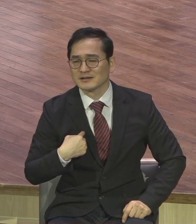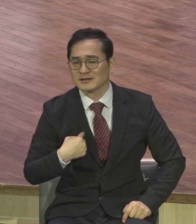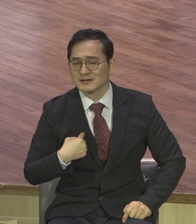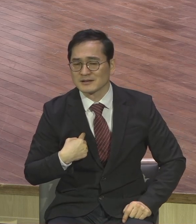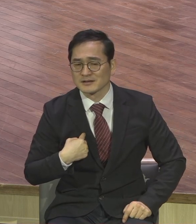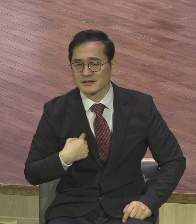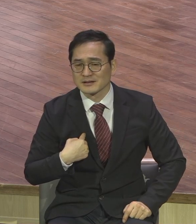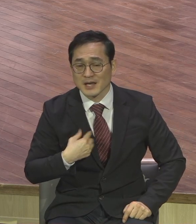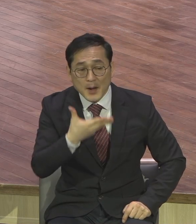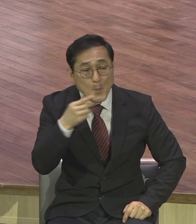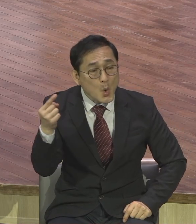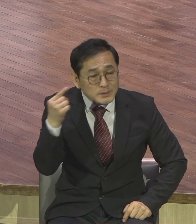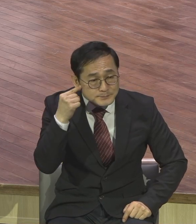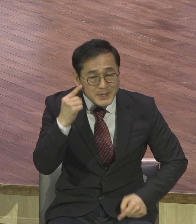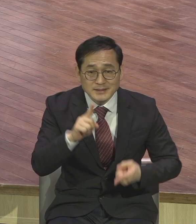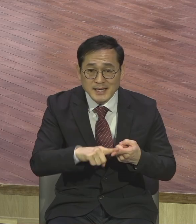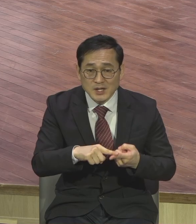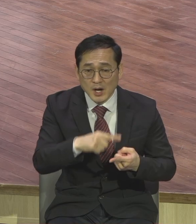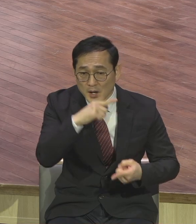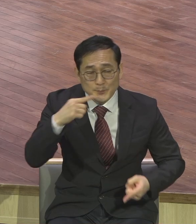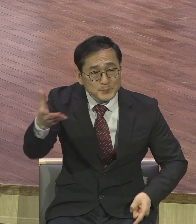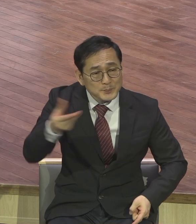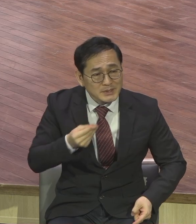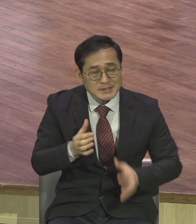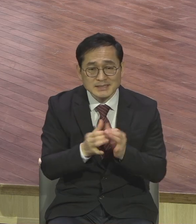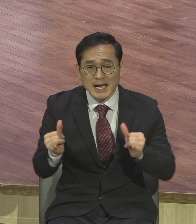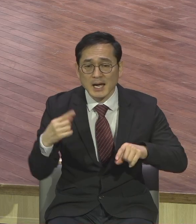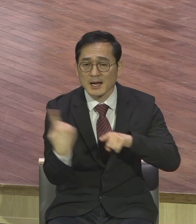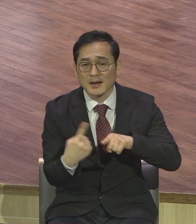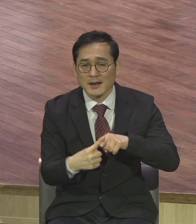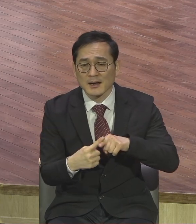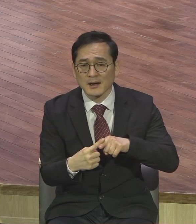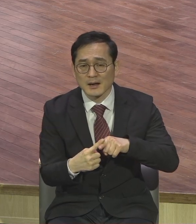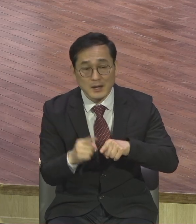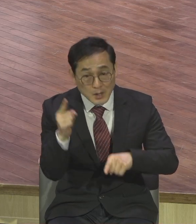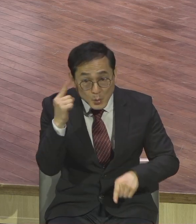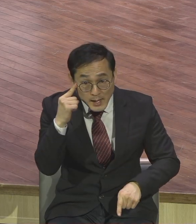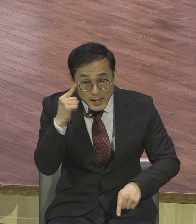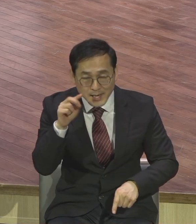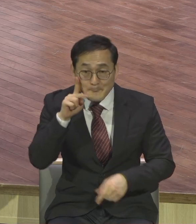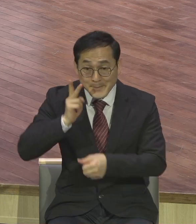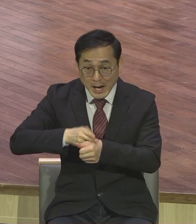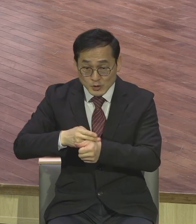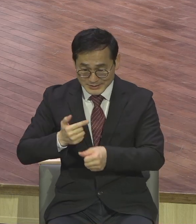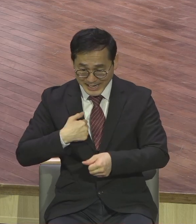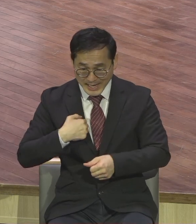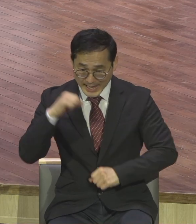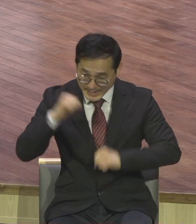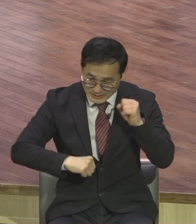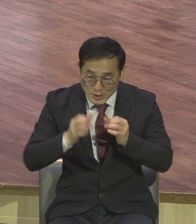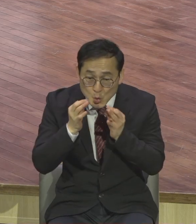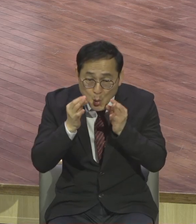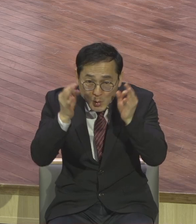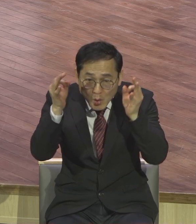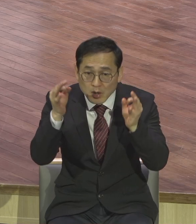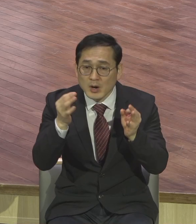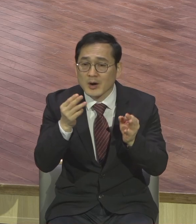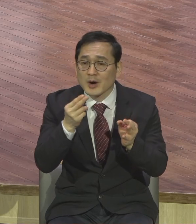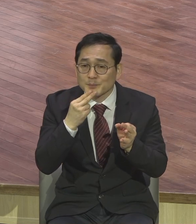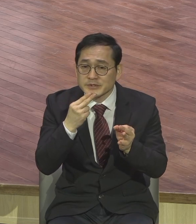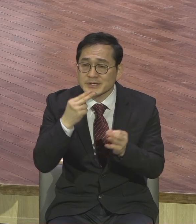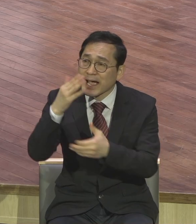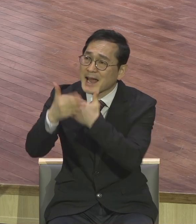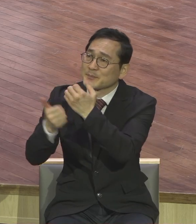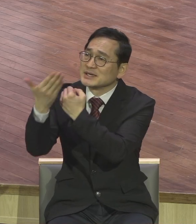대해서 바울이 빚진 자 의식을 가지고 있었는가? 바울은 자신의 행위와 노력이 아니라 전적인